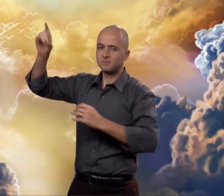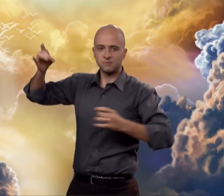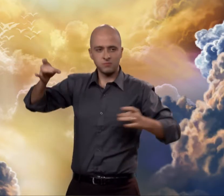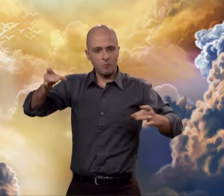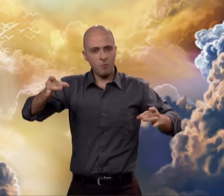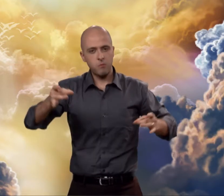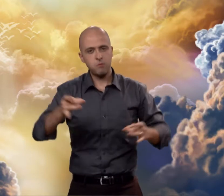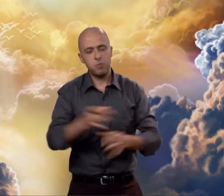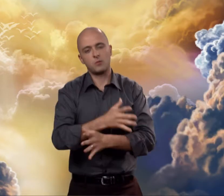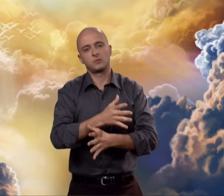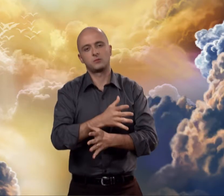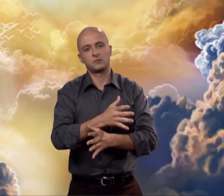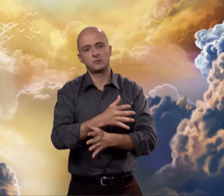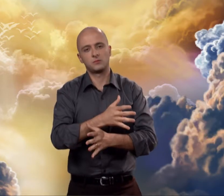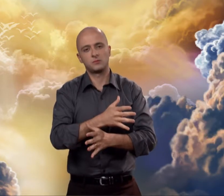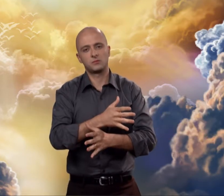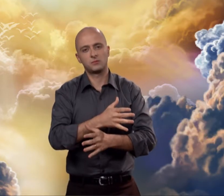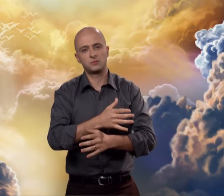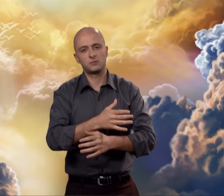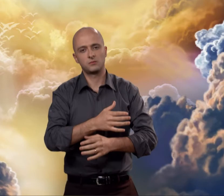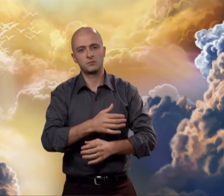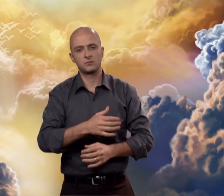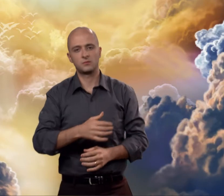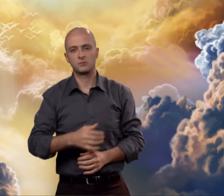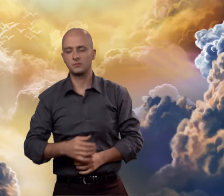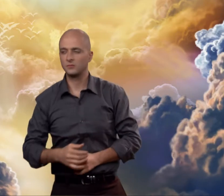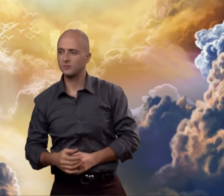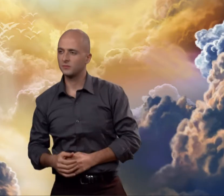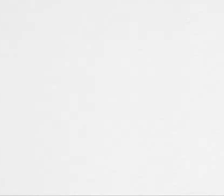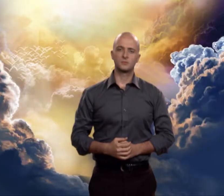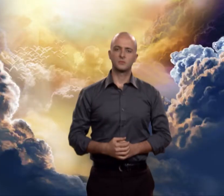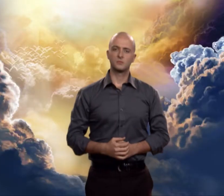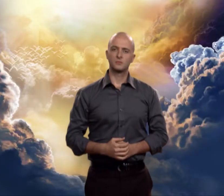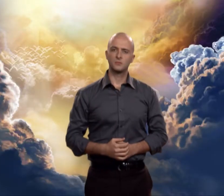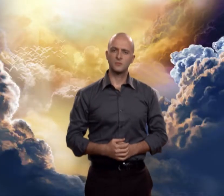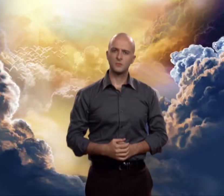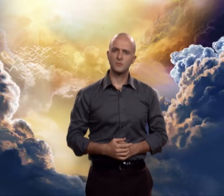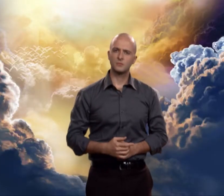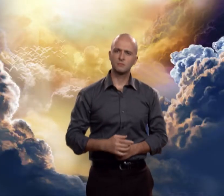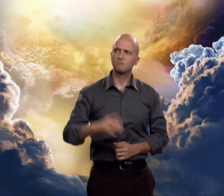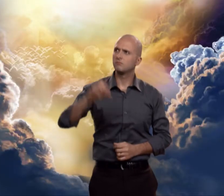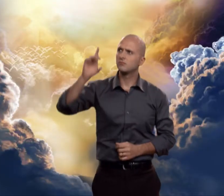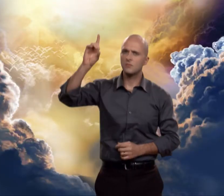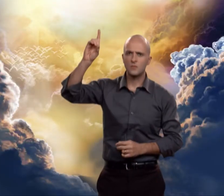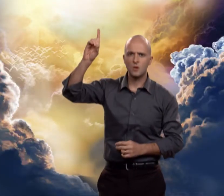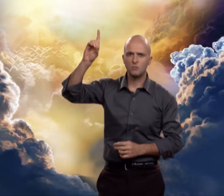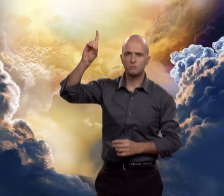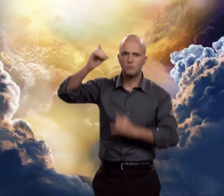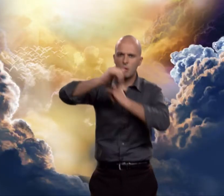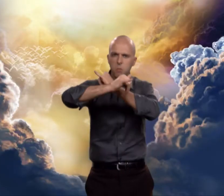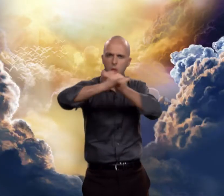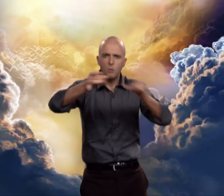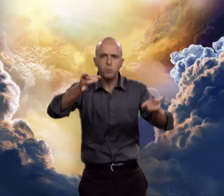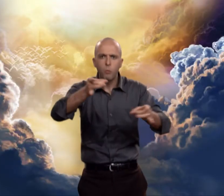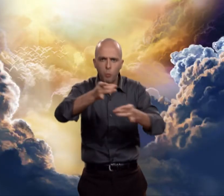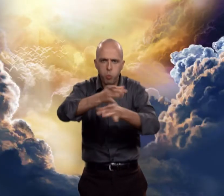terra. Há um grande terremoto, e nunca havia ocorrido um terremoto tão forte como esse, desde que o homem existe sobre a